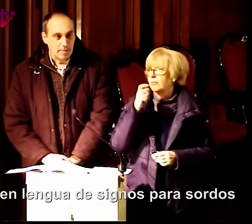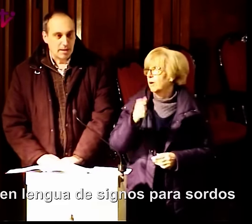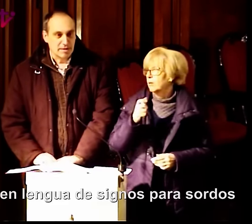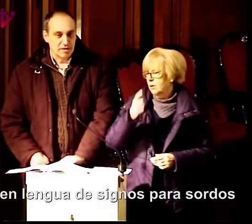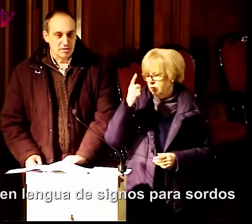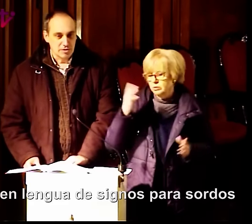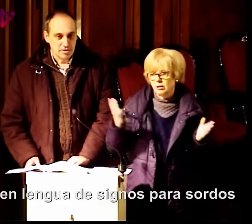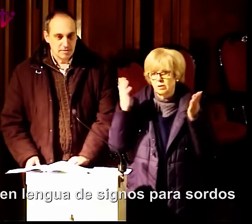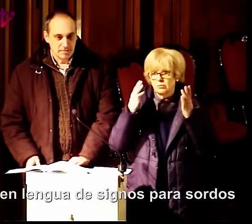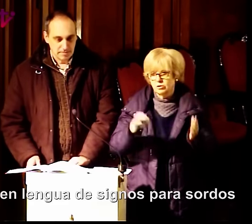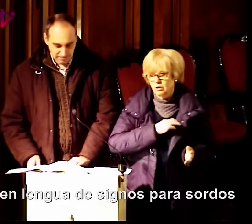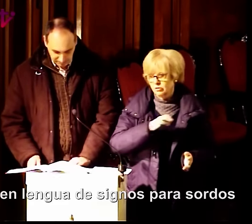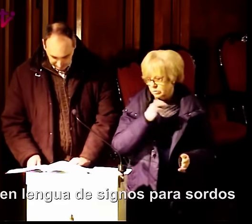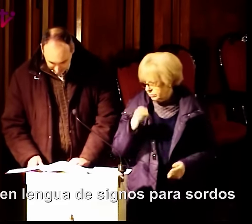Palabra de Dios.